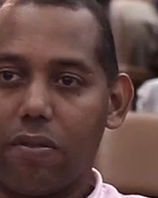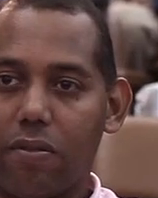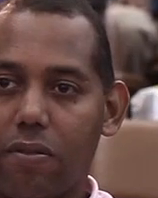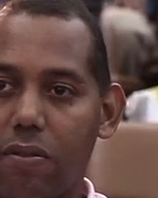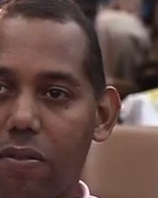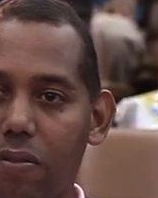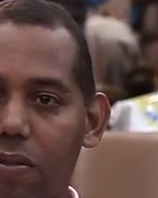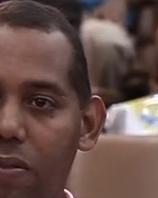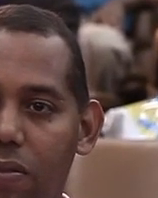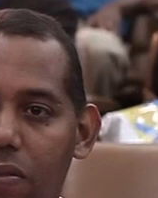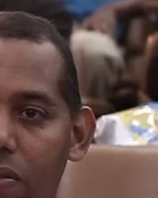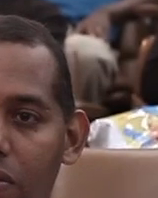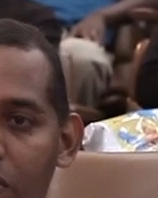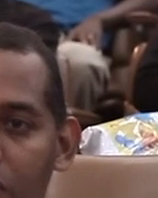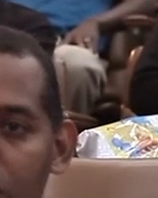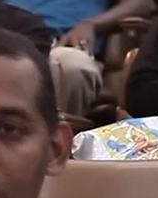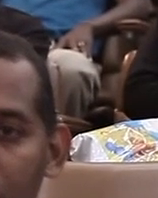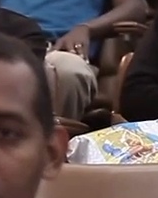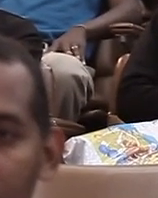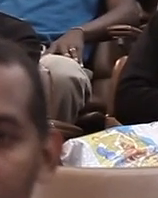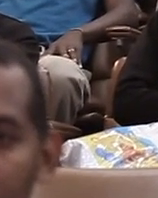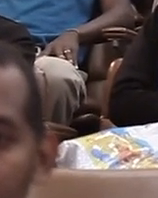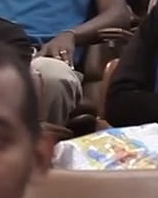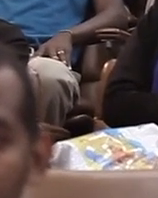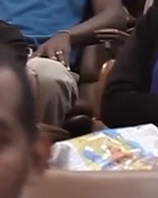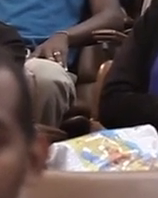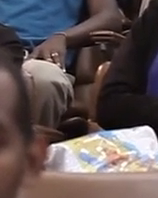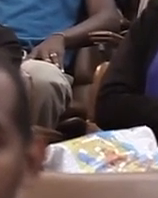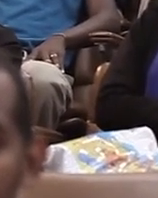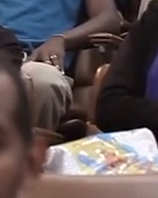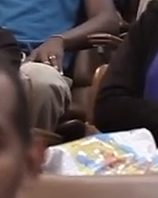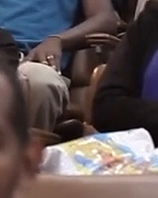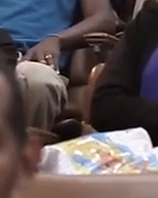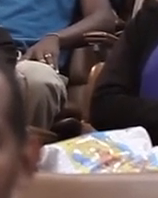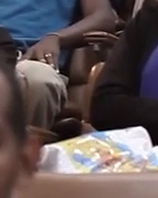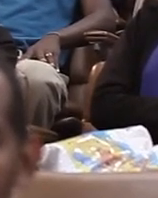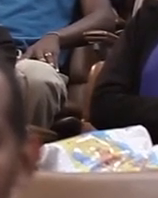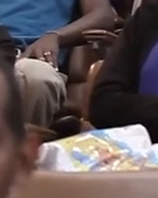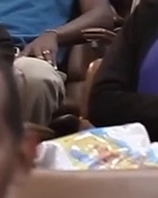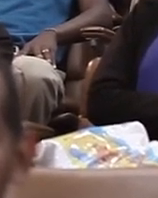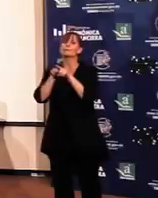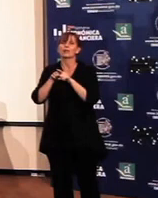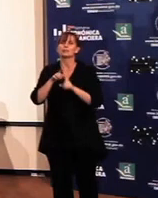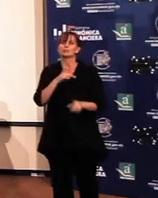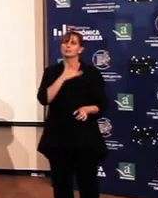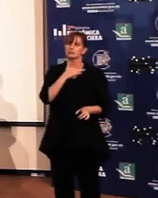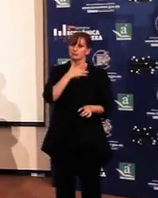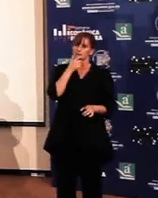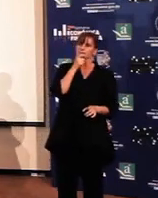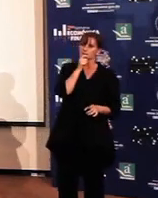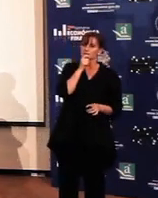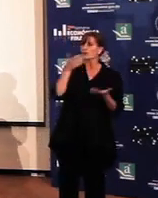alta gerencia nuestro vicepresidente ejecutivo señor Gustavo Ariza que no está aquí presente por motivos